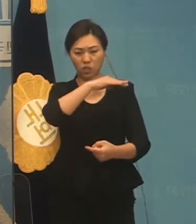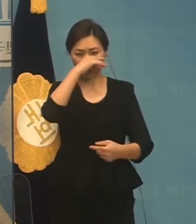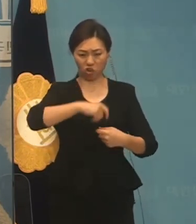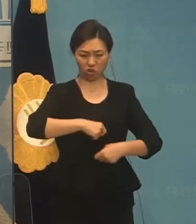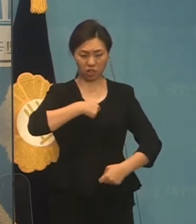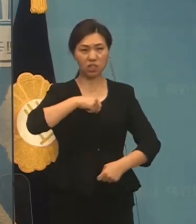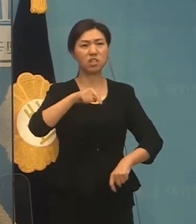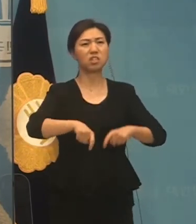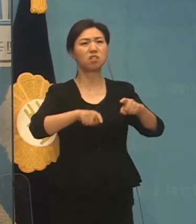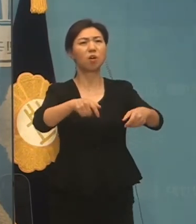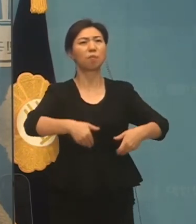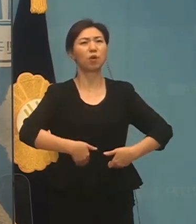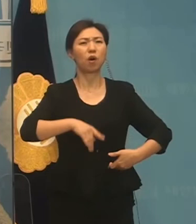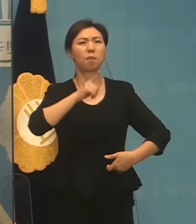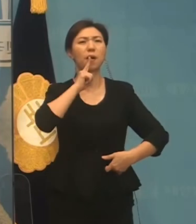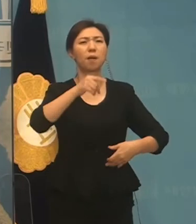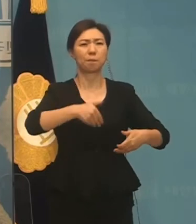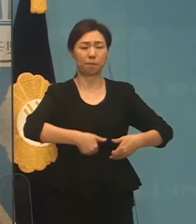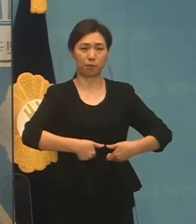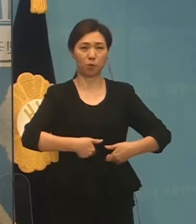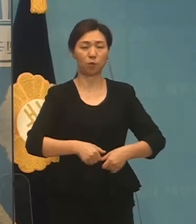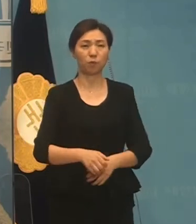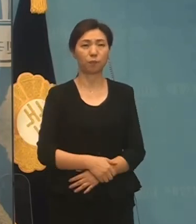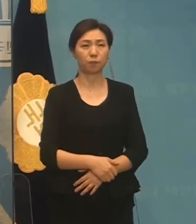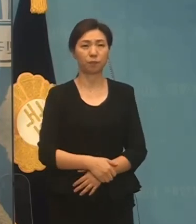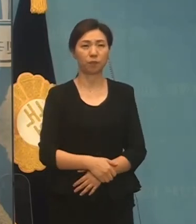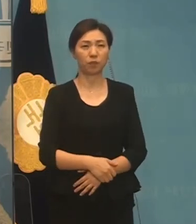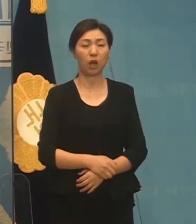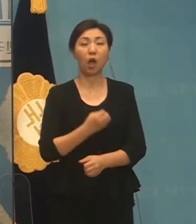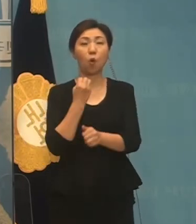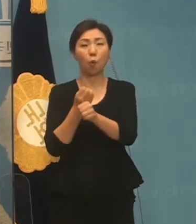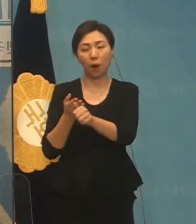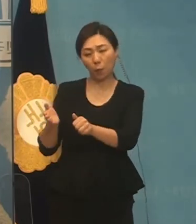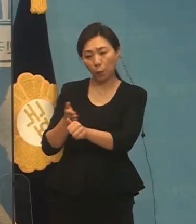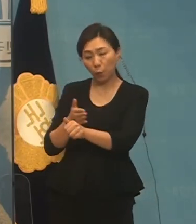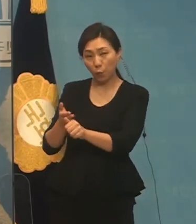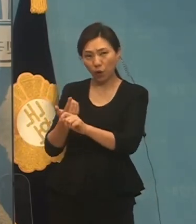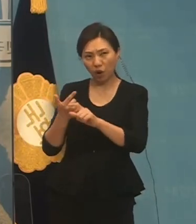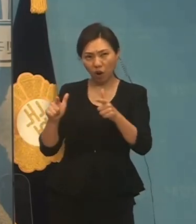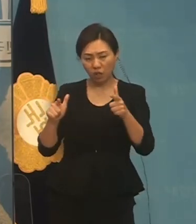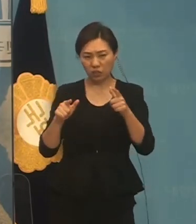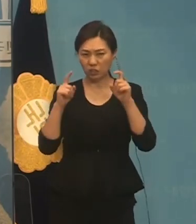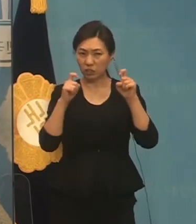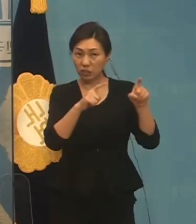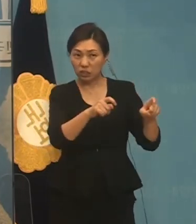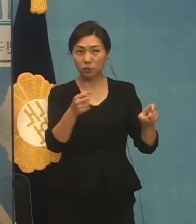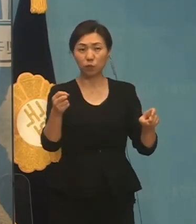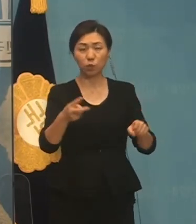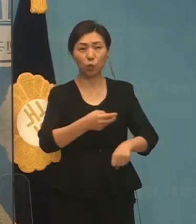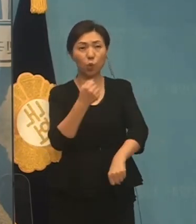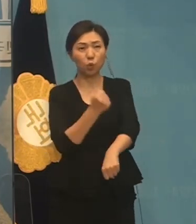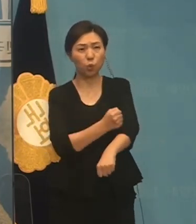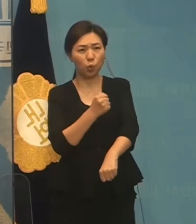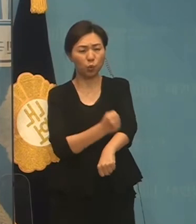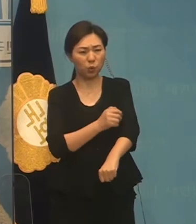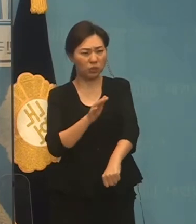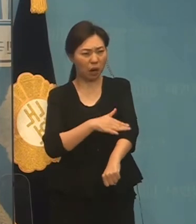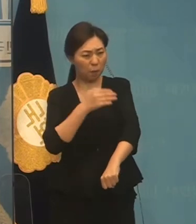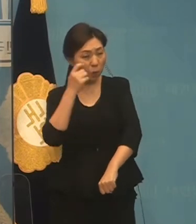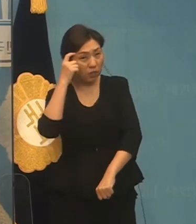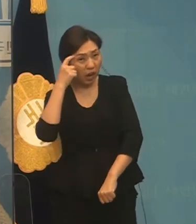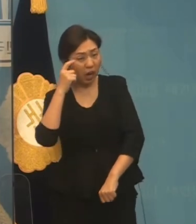윤석열 후보는 고발 사주를 비롯한 각종 의혹과 삐뚤어진 노동관, 정책 베끼기 등